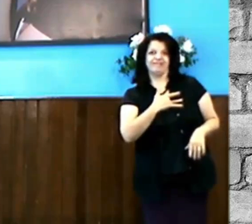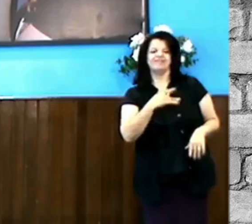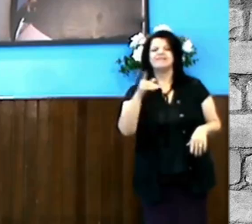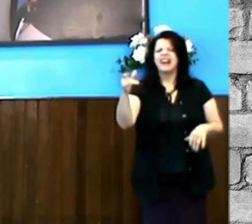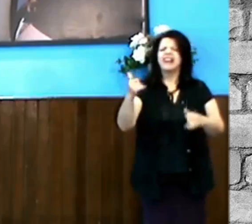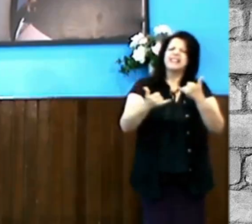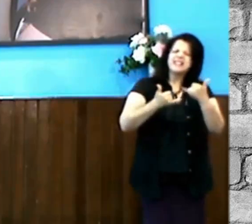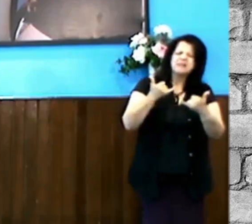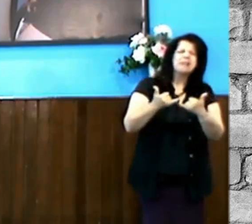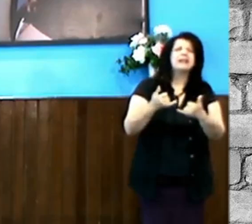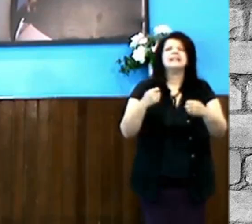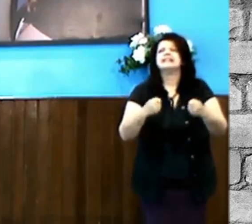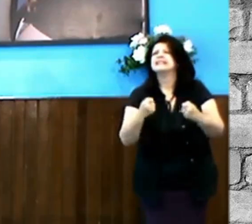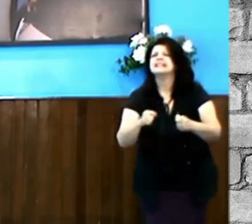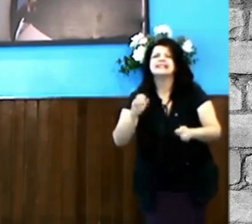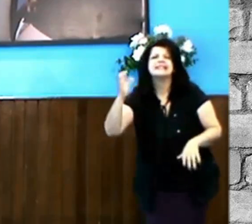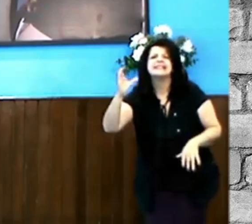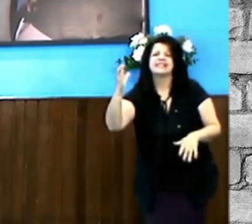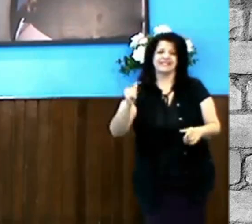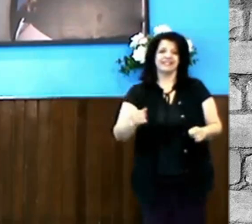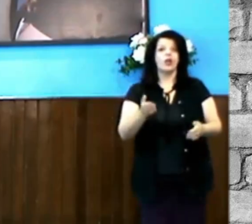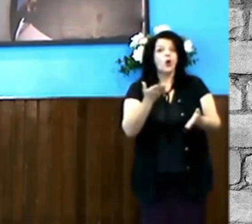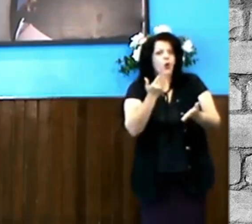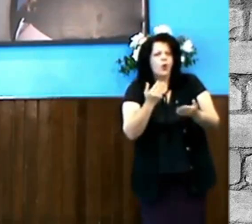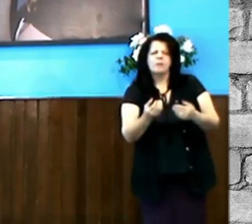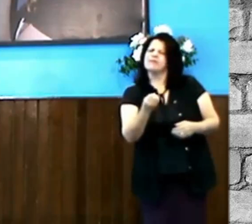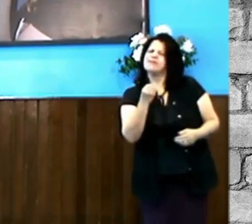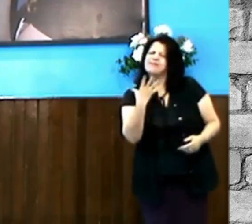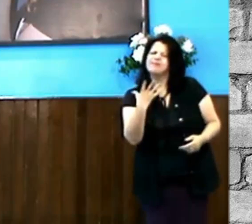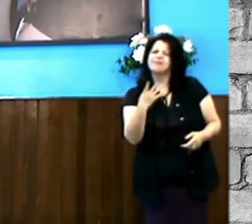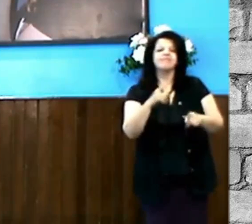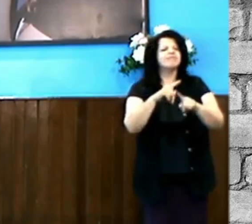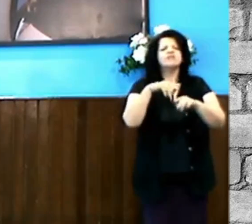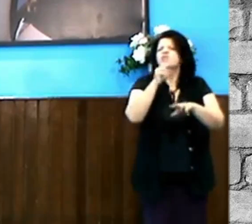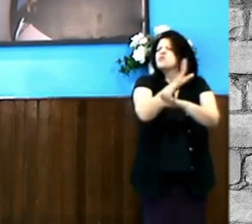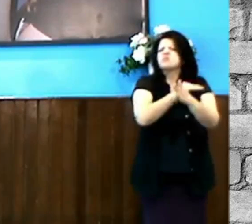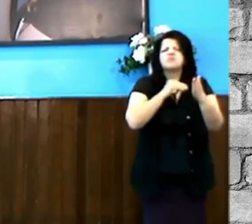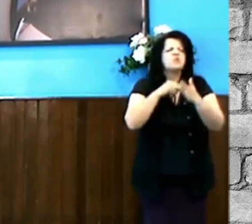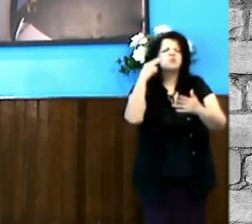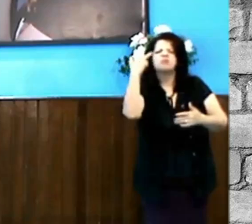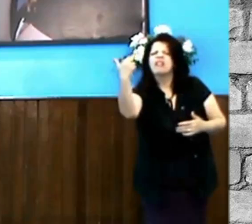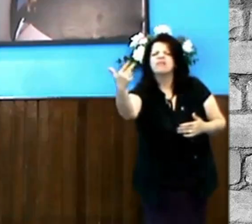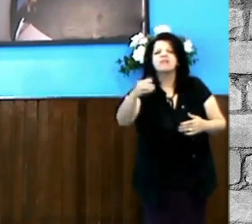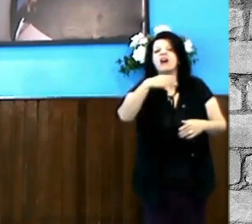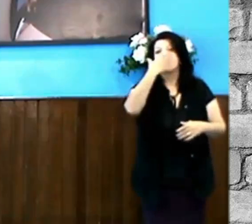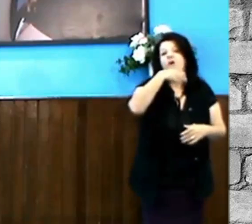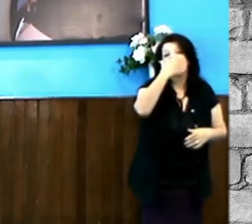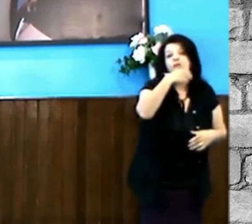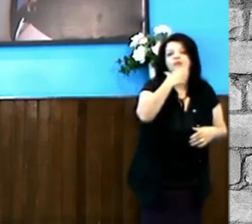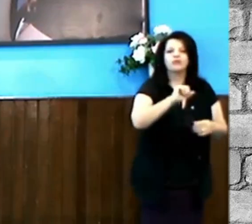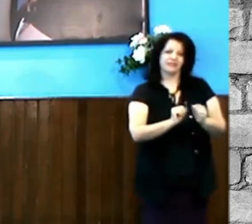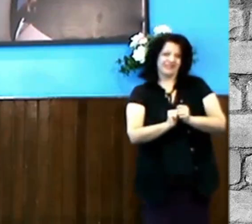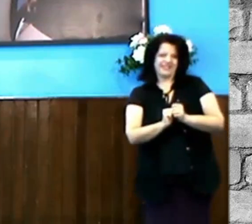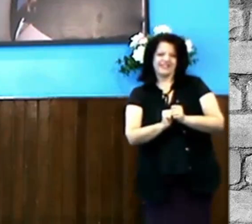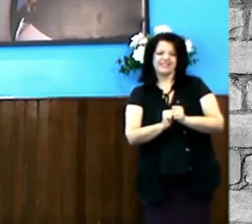brincadeira interna, porque lá nós estávamos nos alimentando muito bem. Mas era tudo natural, né? Sucos naturais e tal. E